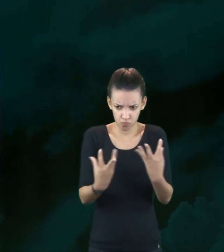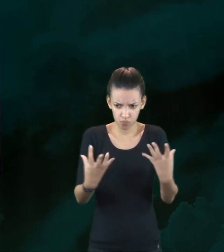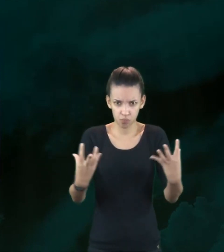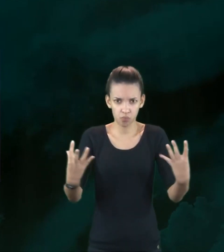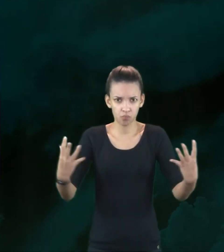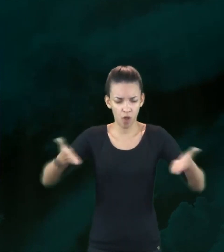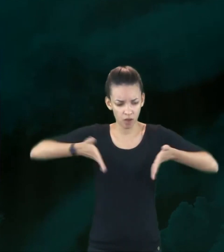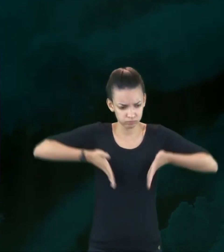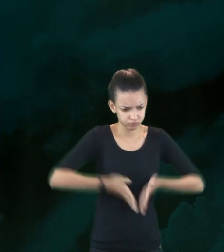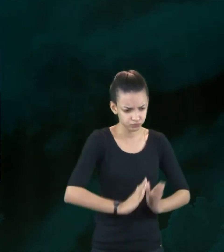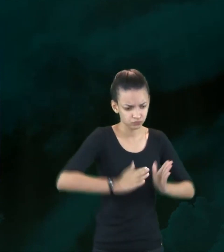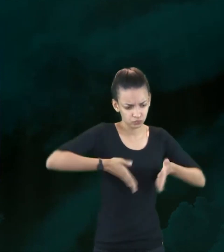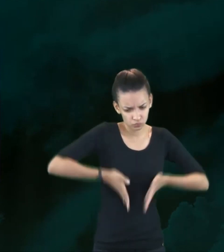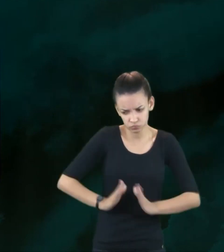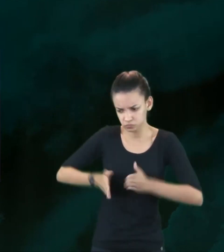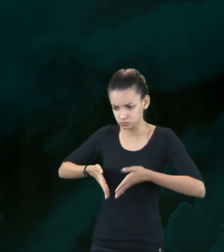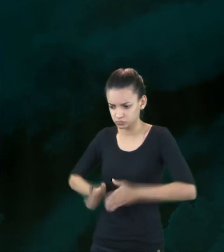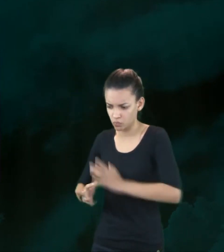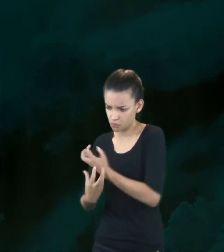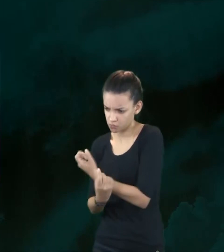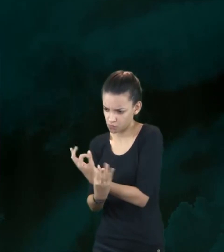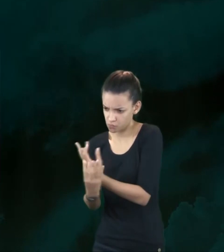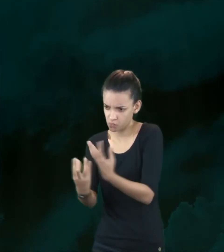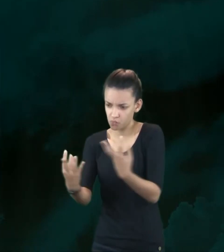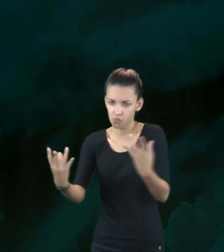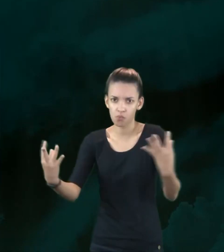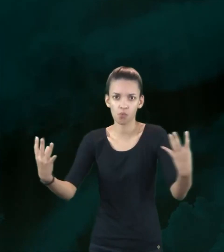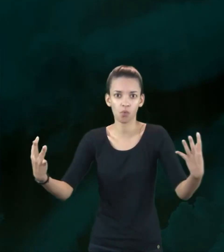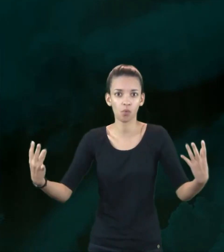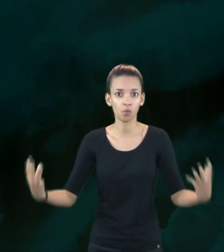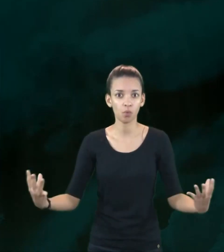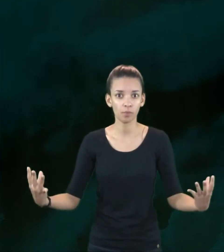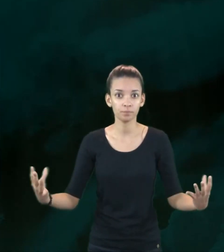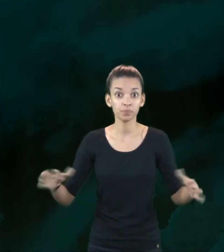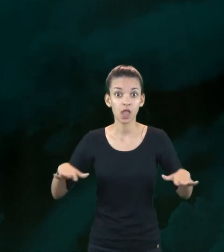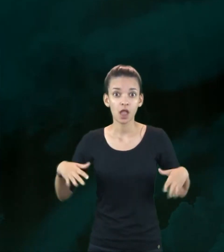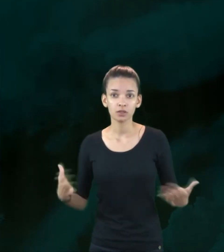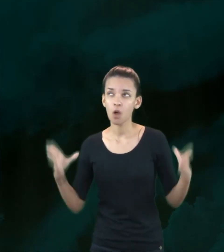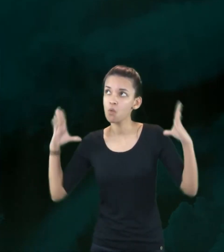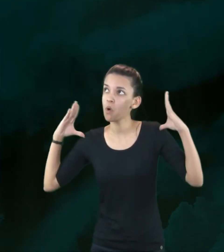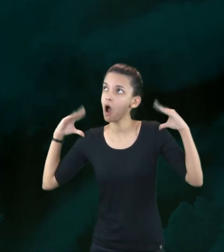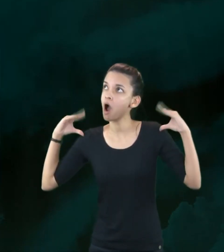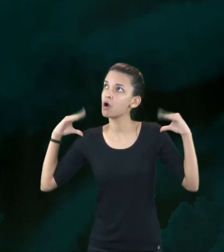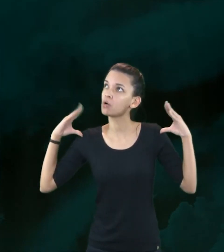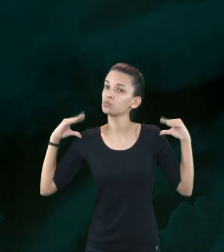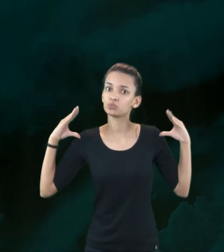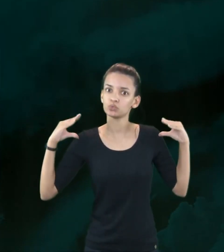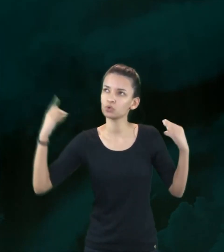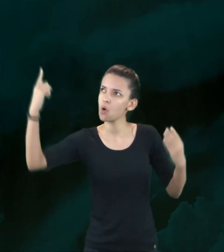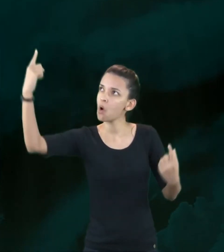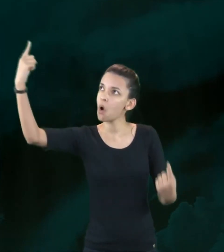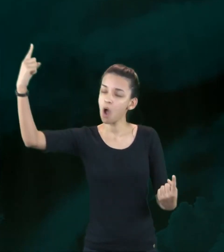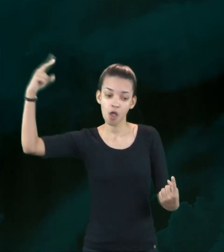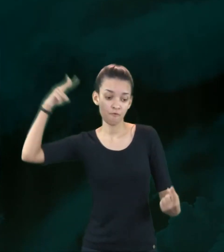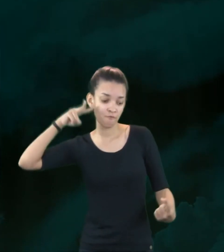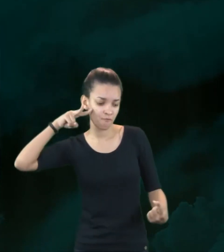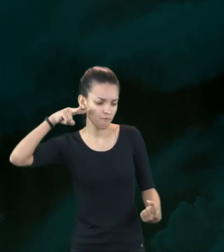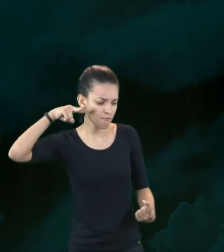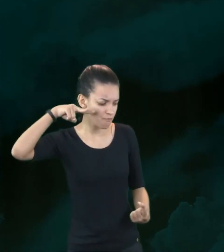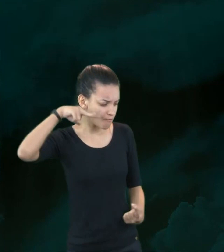nasceram filhas. Vendo os filhos de Deus, que as filhas dos homens eram